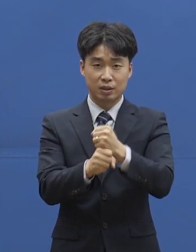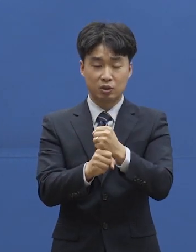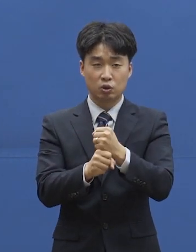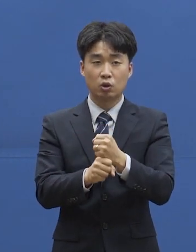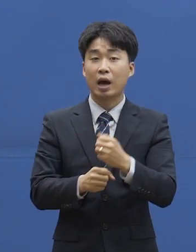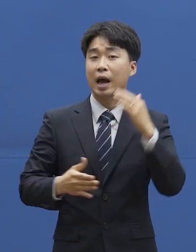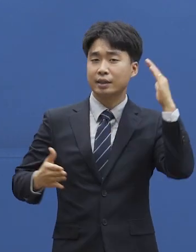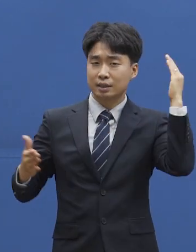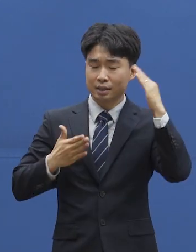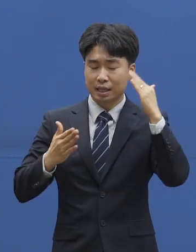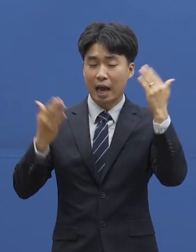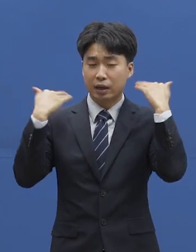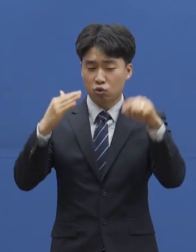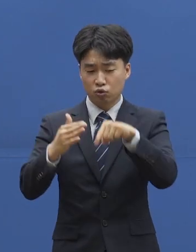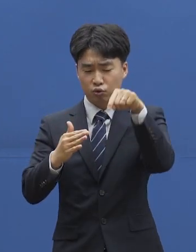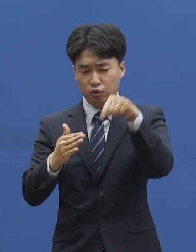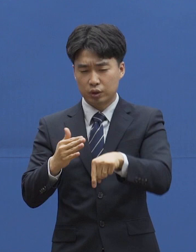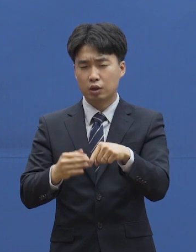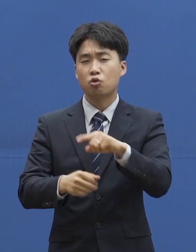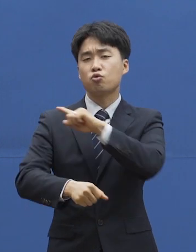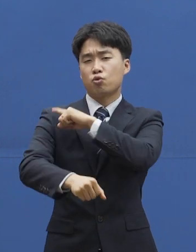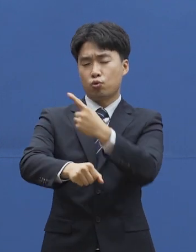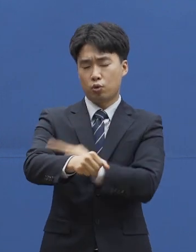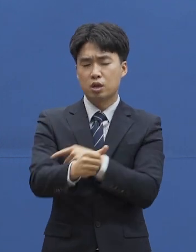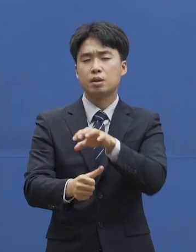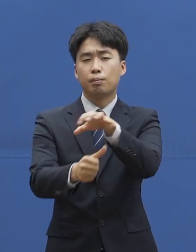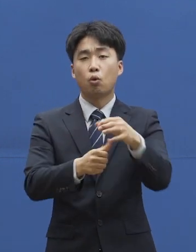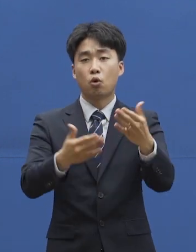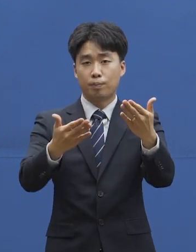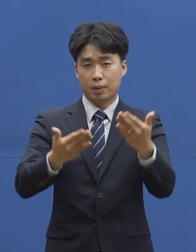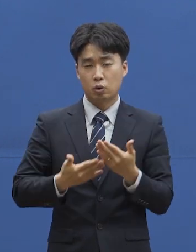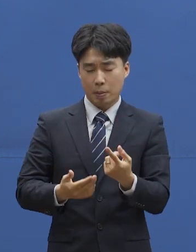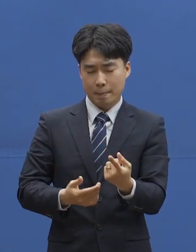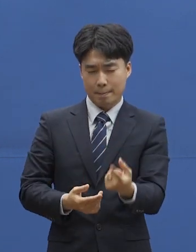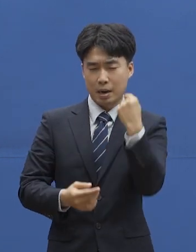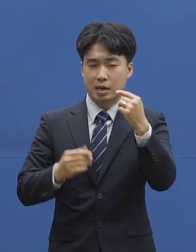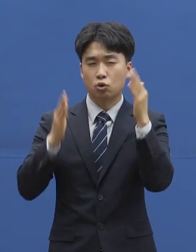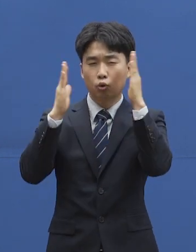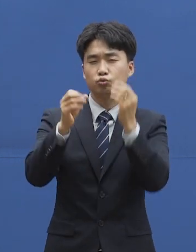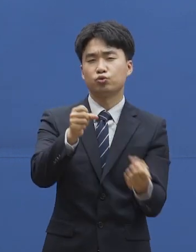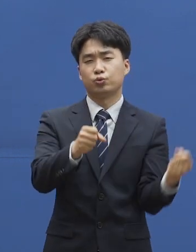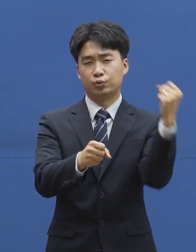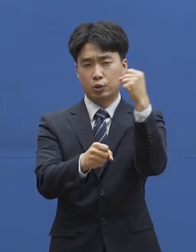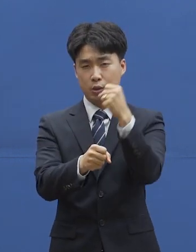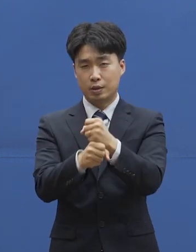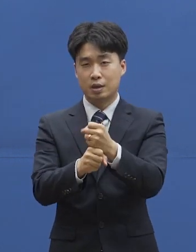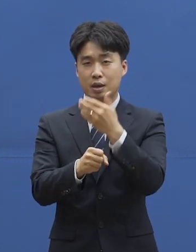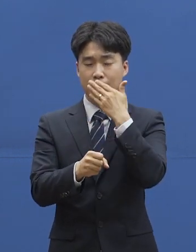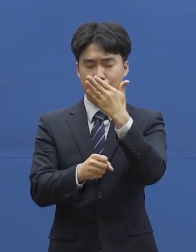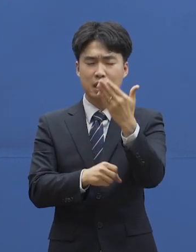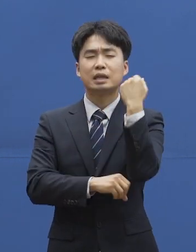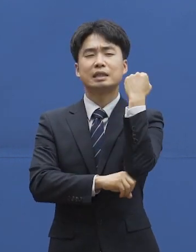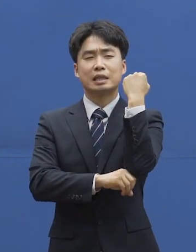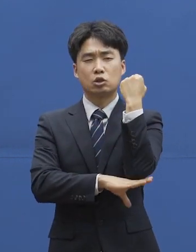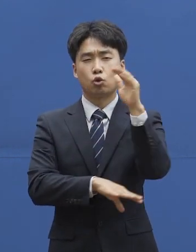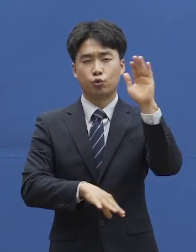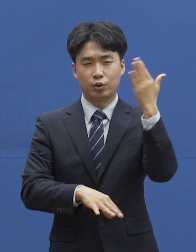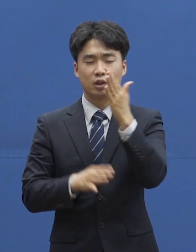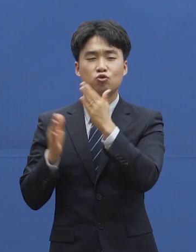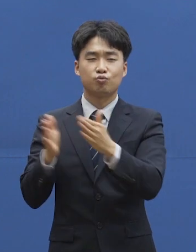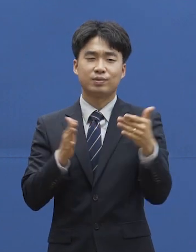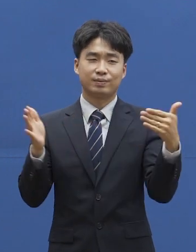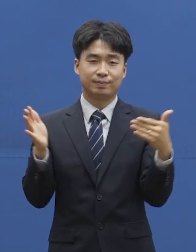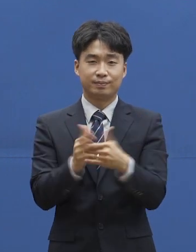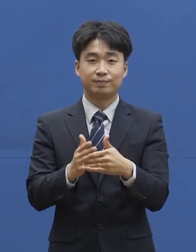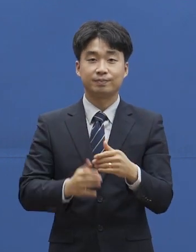우리 학생들이 학교에서 당연히 누려야 할 권리를 보장하고 하루빨리 교육 일상을 회복할 수 있는 밑거름이 될 수 있도록